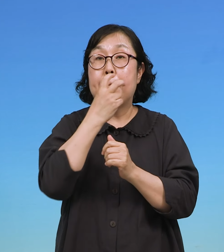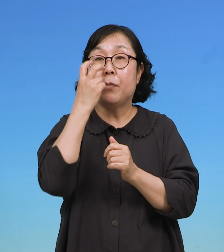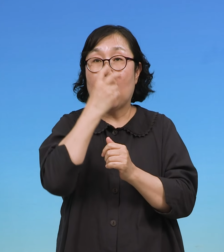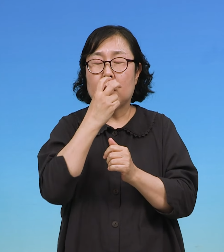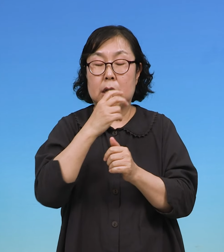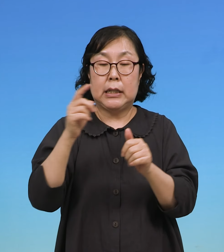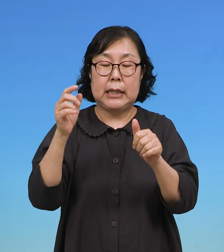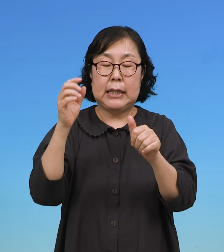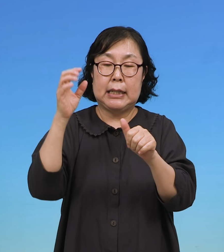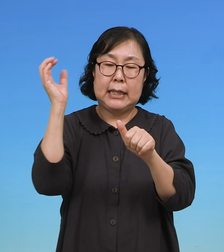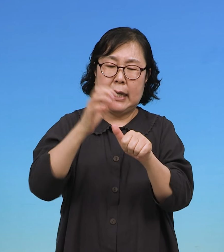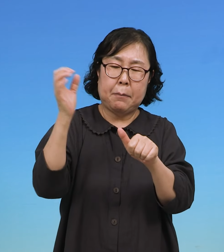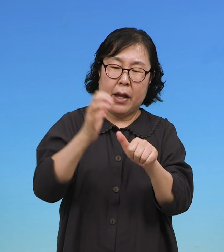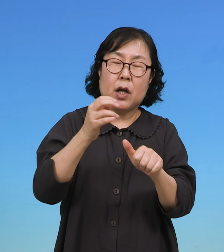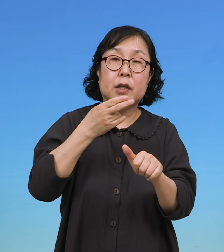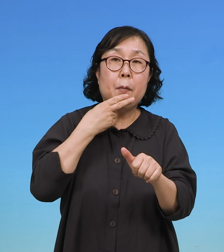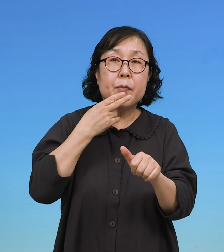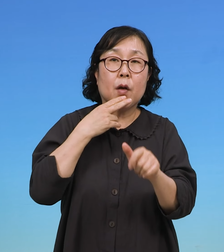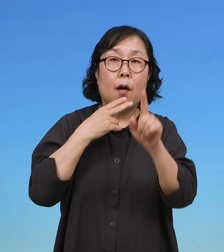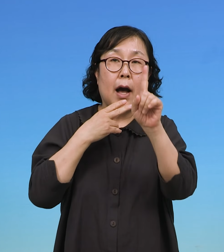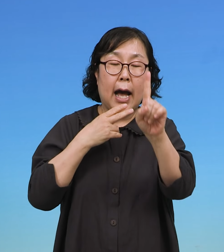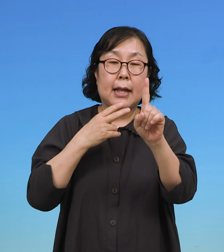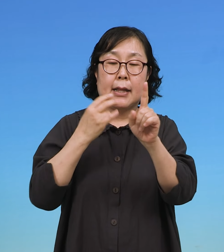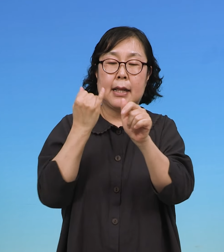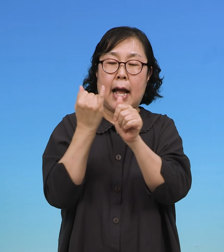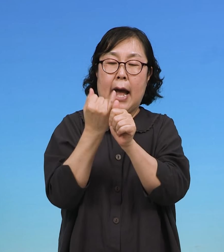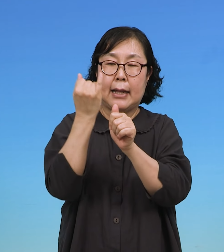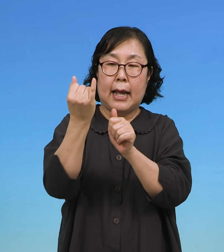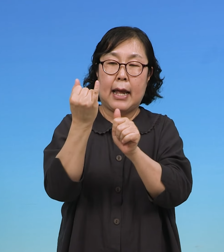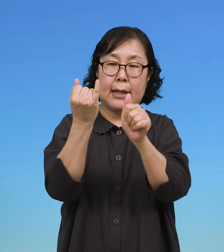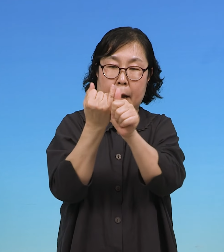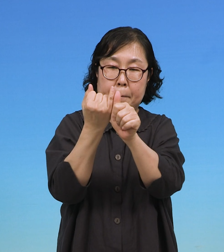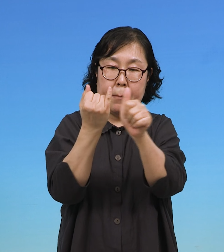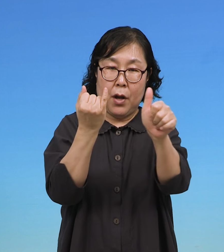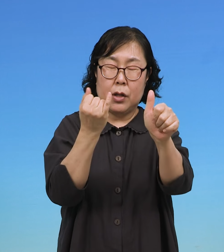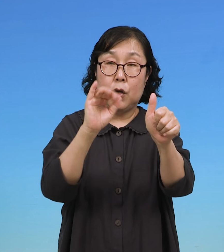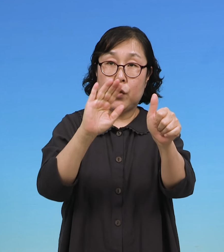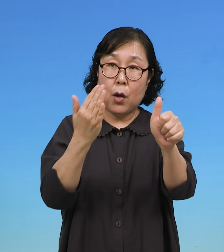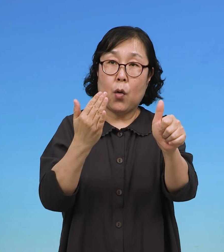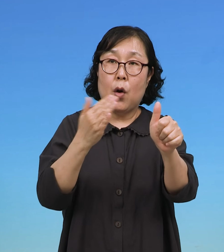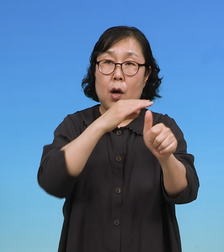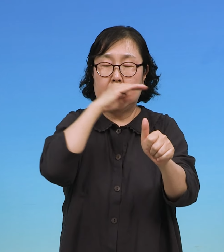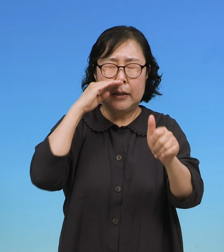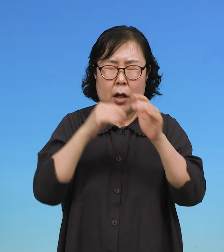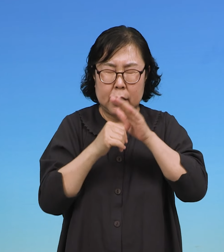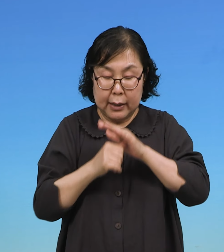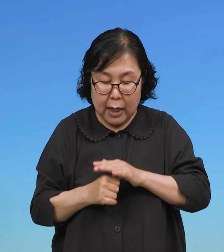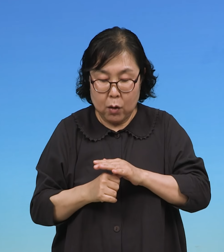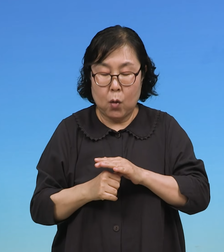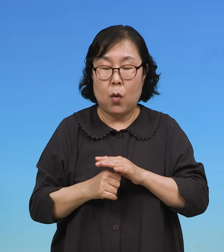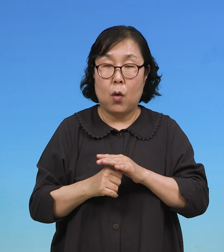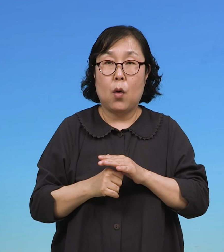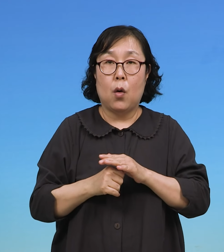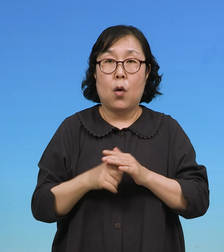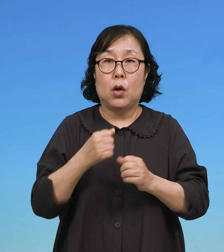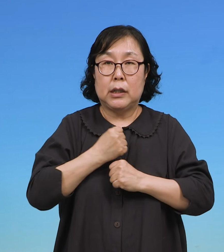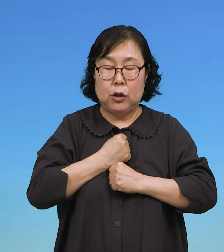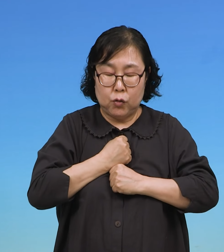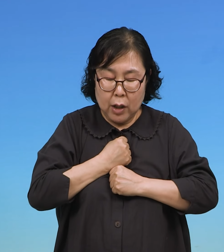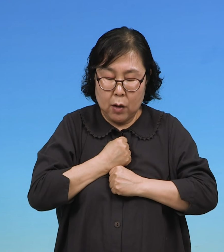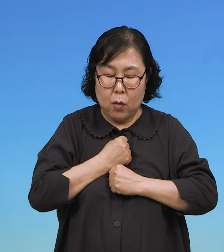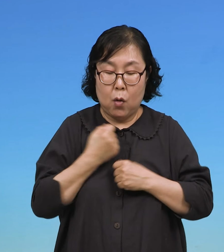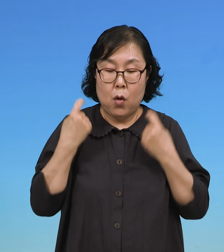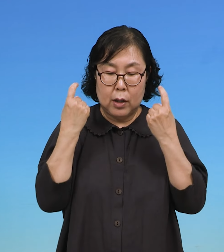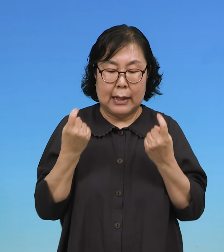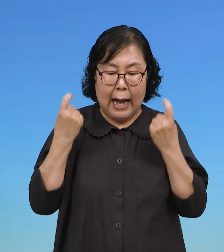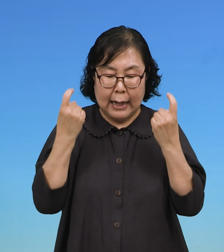그러므로 감독은 책망할 것이 없으며 한 아내의 남편이 되며 절제하며 신중하며 단정하며